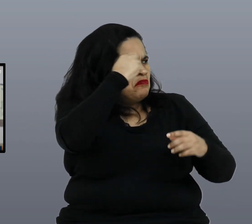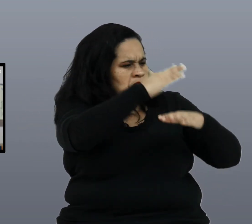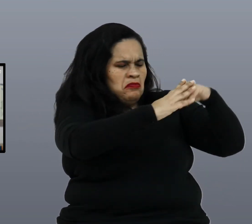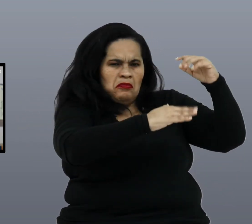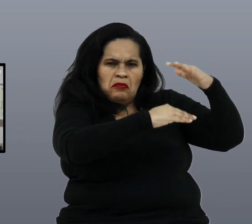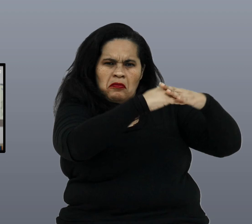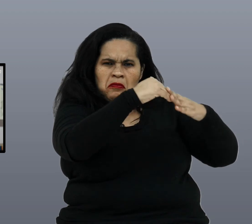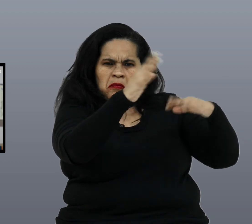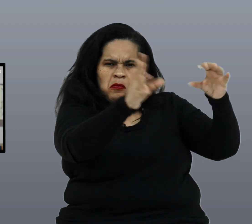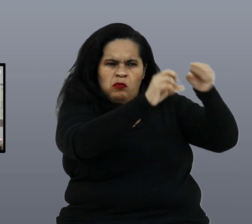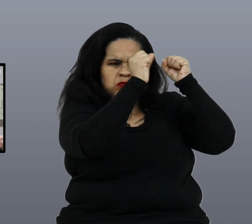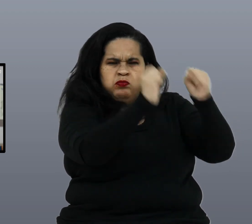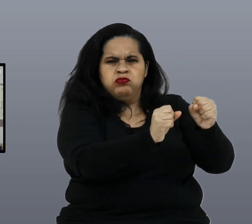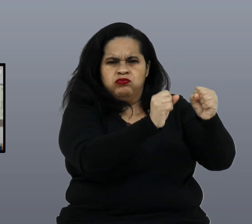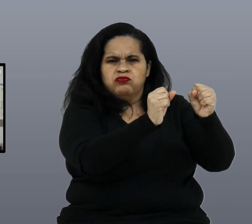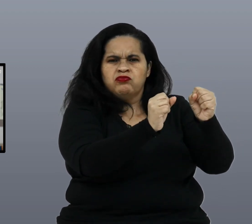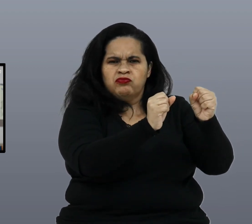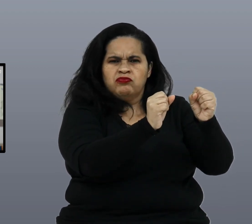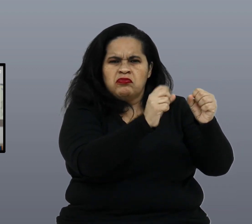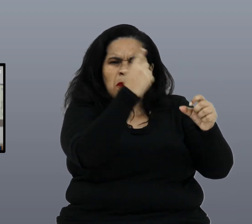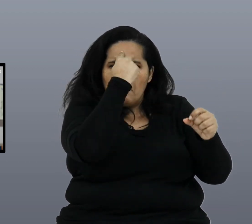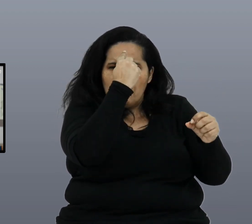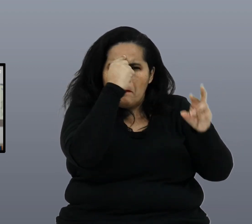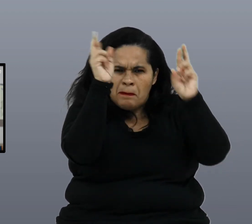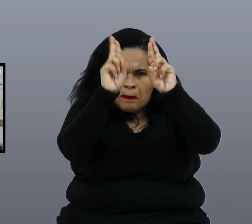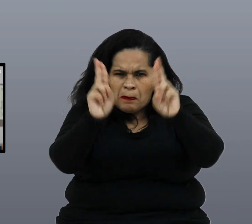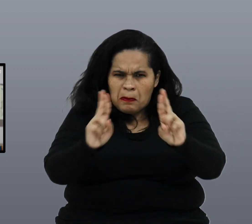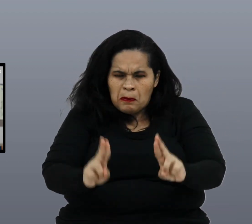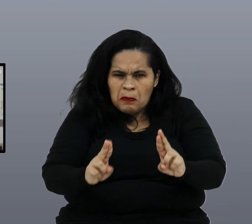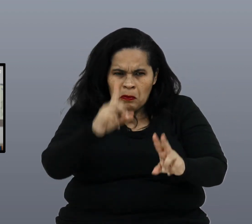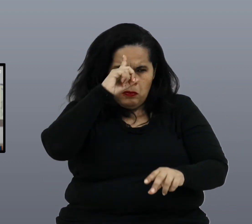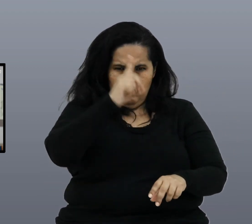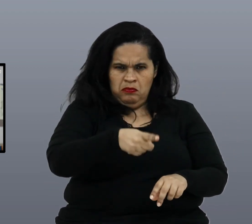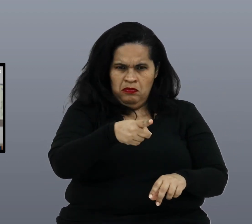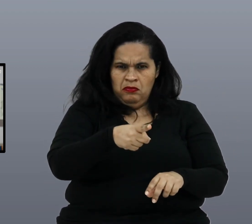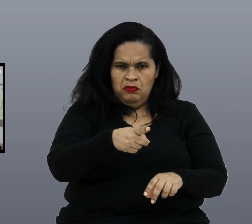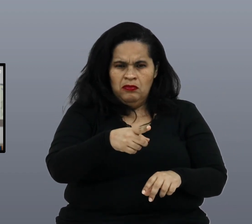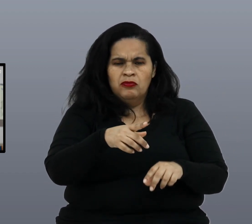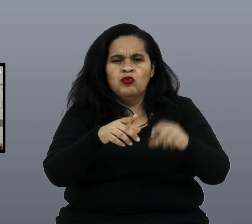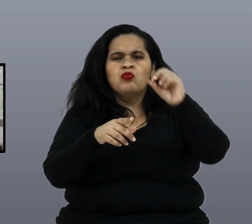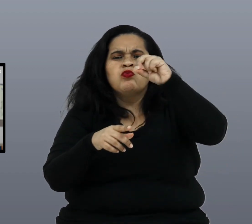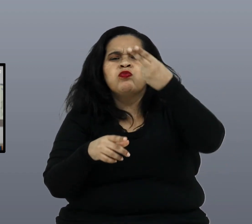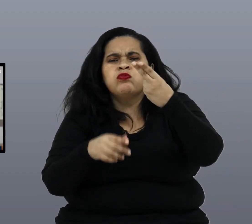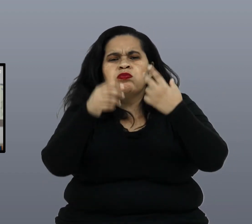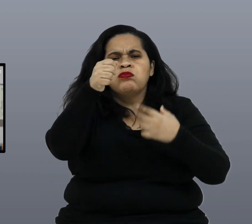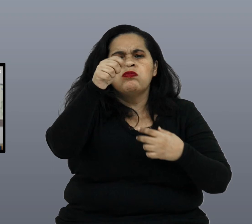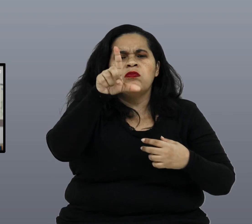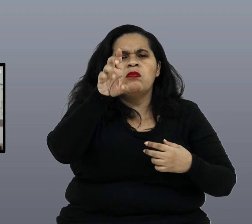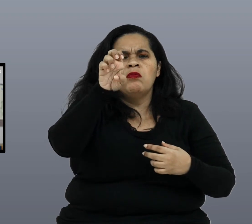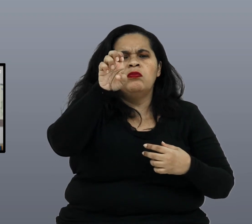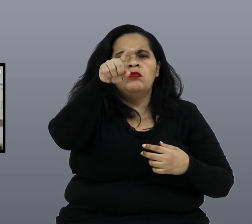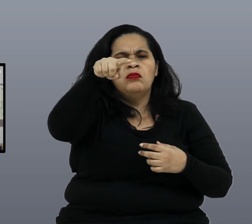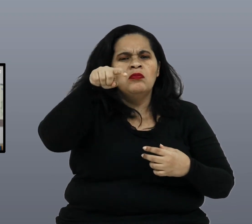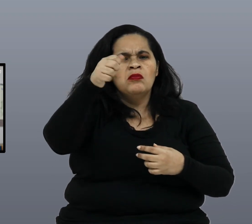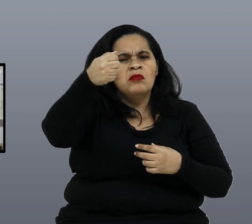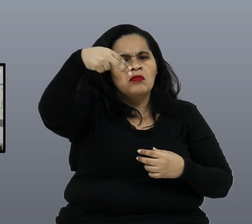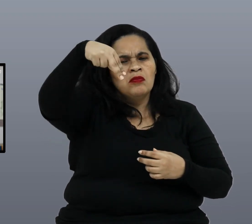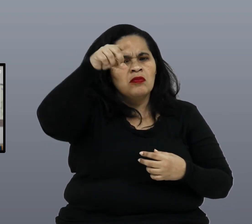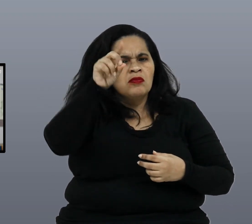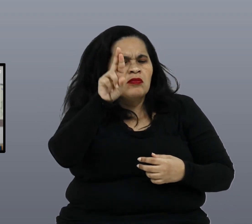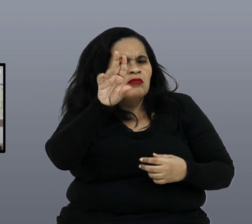da terra. Não é Nabucodonosor que manda. Não é Alexandre o Grande ou César que é o Senhor da